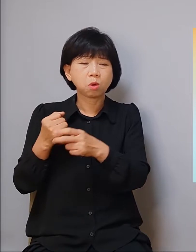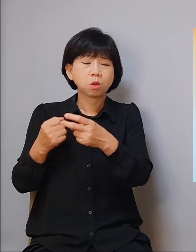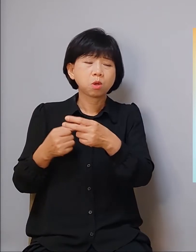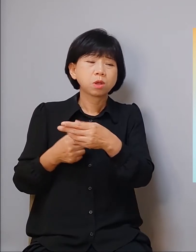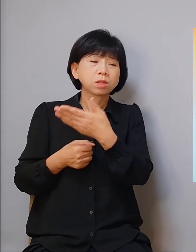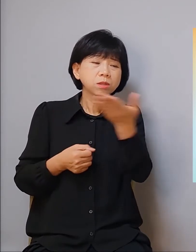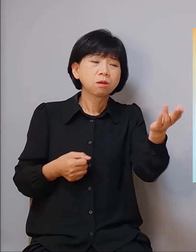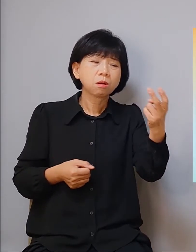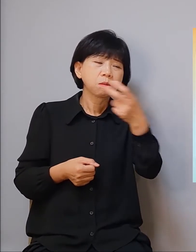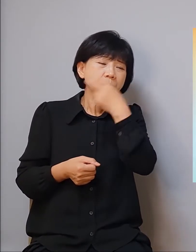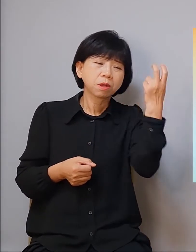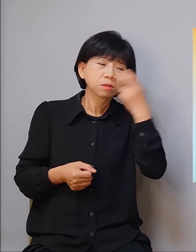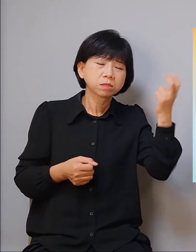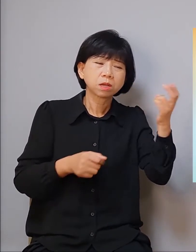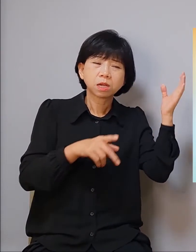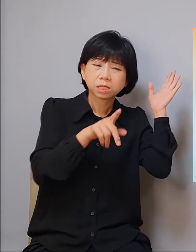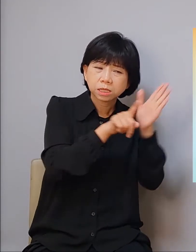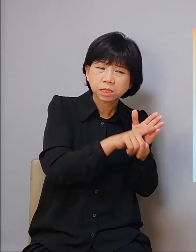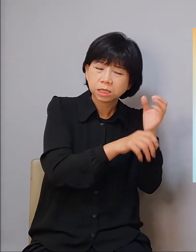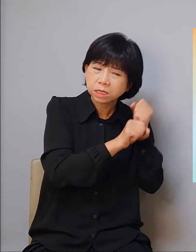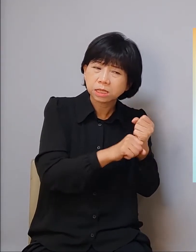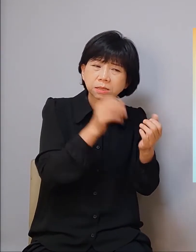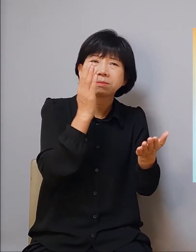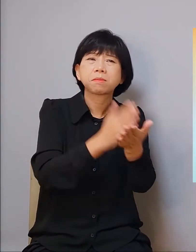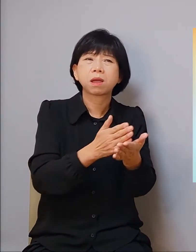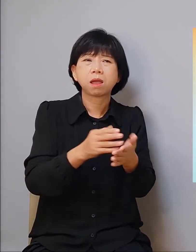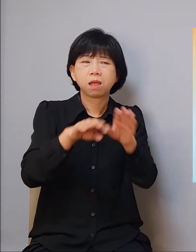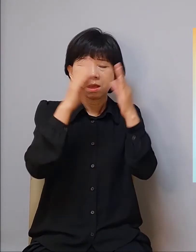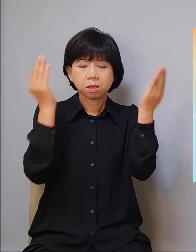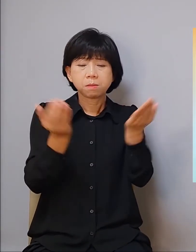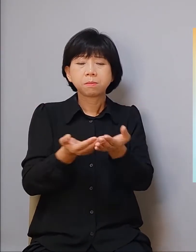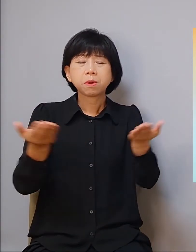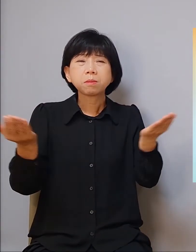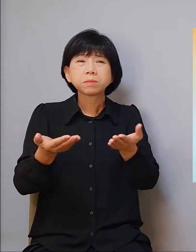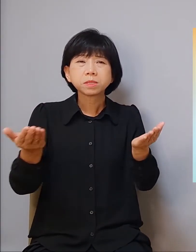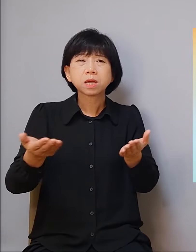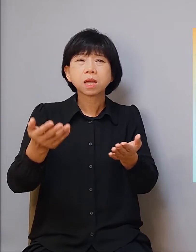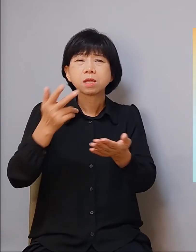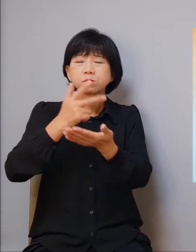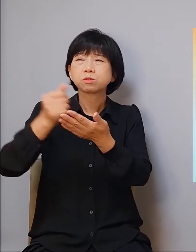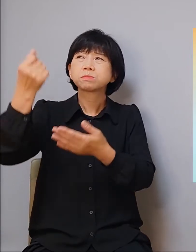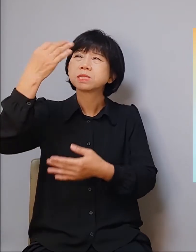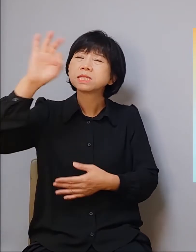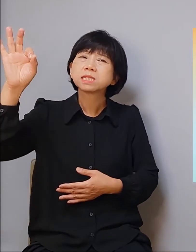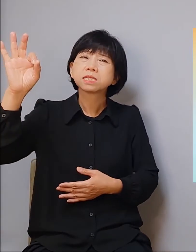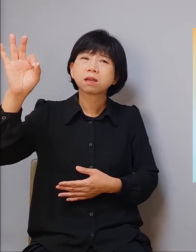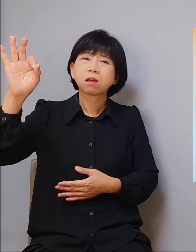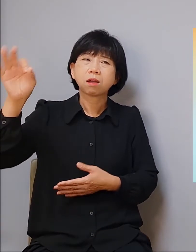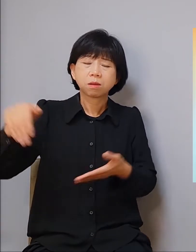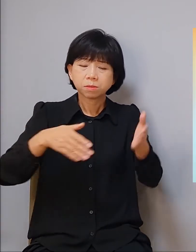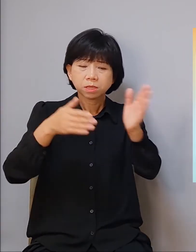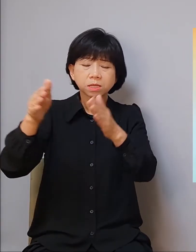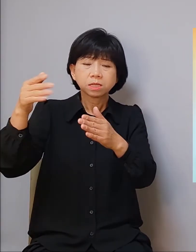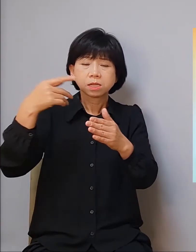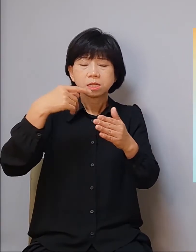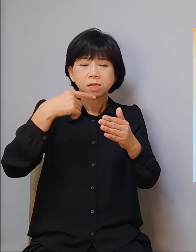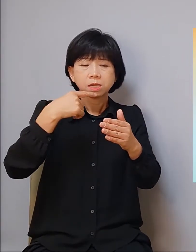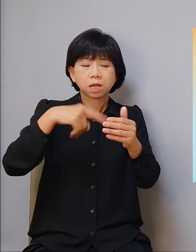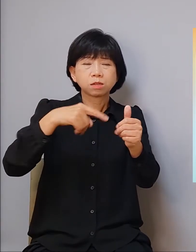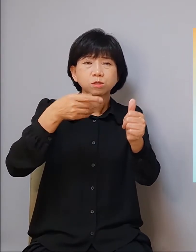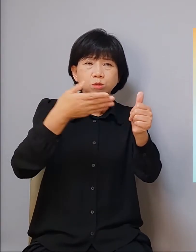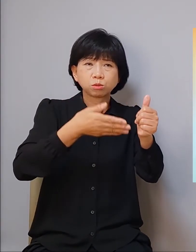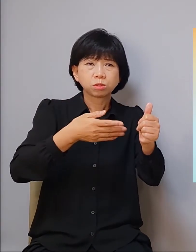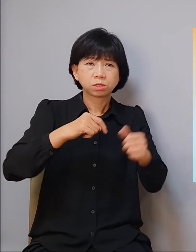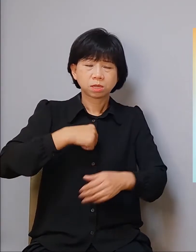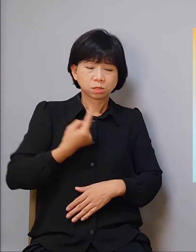의지하지 말라. 너는 범사의 그를 뭐하라? 인정하라. 그리하면 내 길을 지도하시리라. 스스로